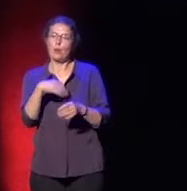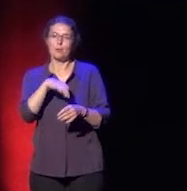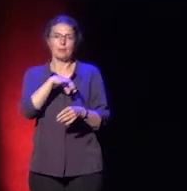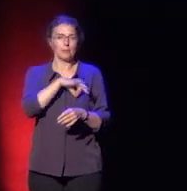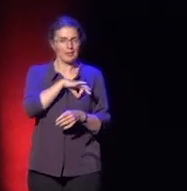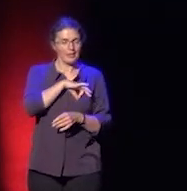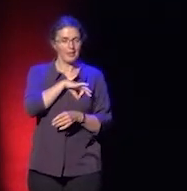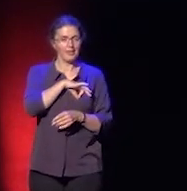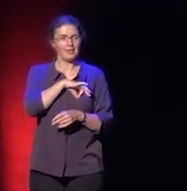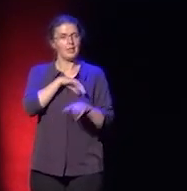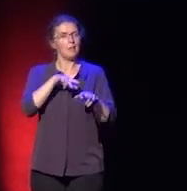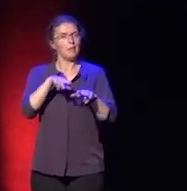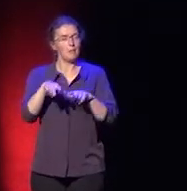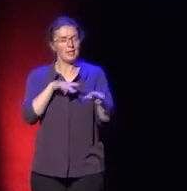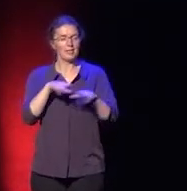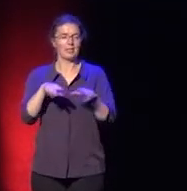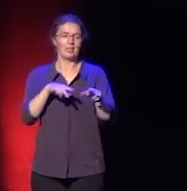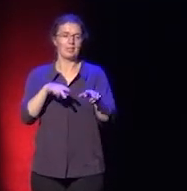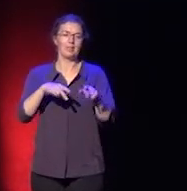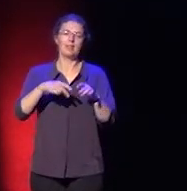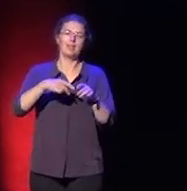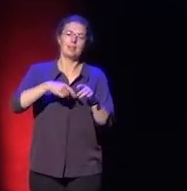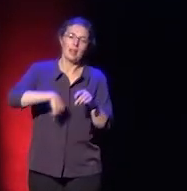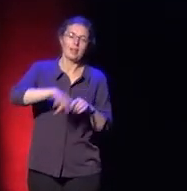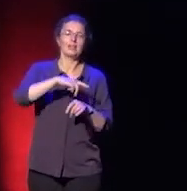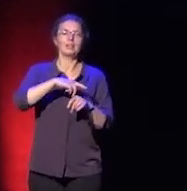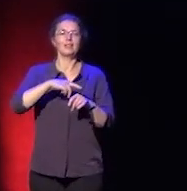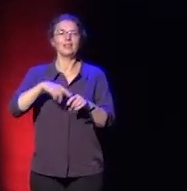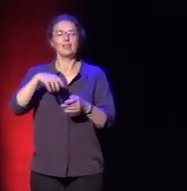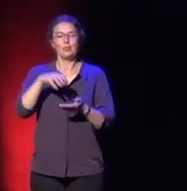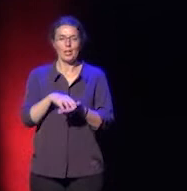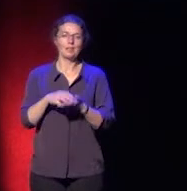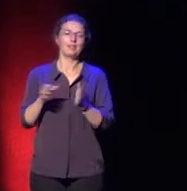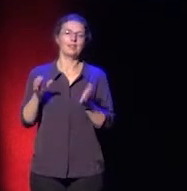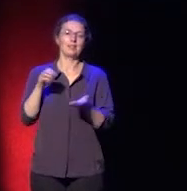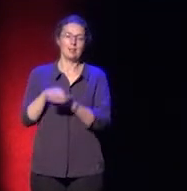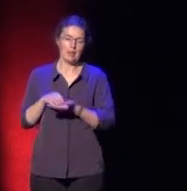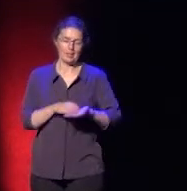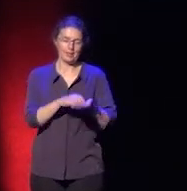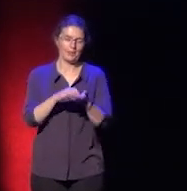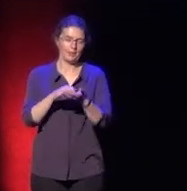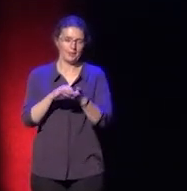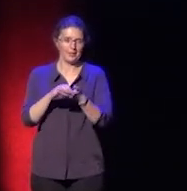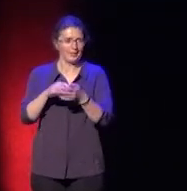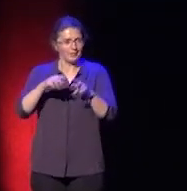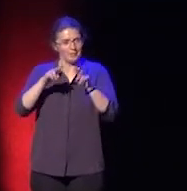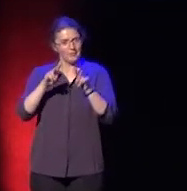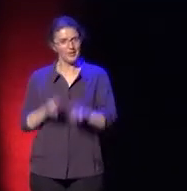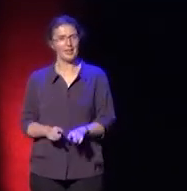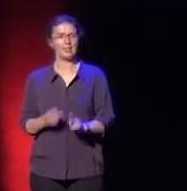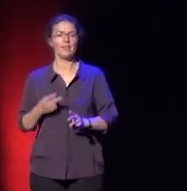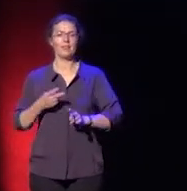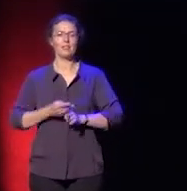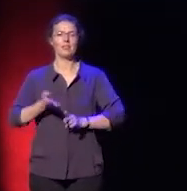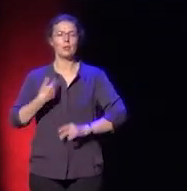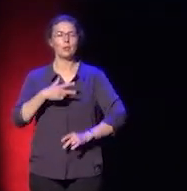Parteien, der Ministerien, vom Kreis, von Stadt und Gemeinden, sehr geehrte